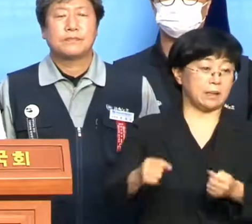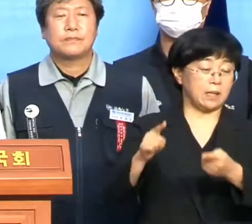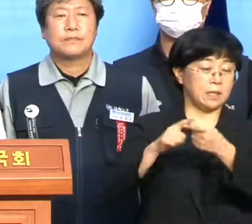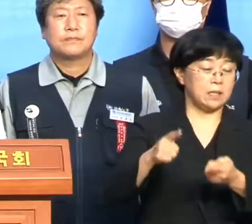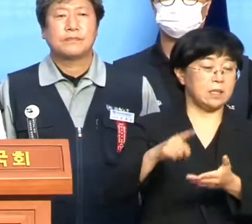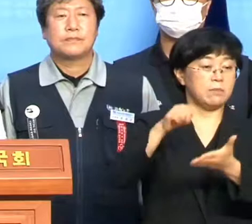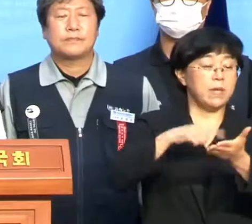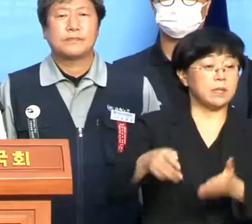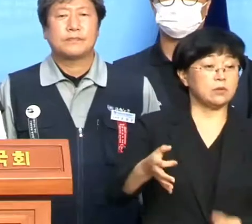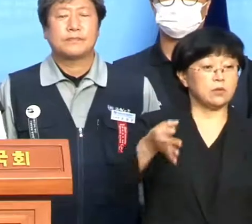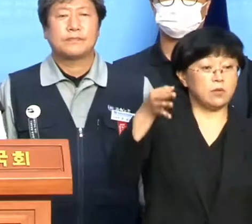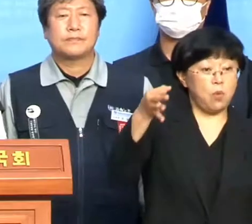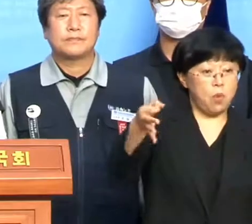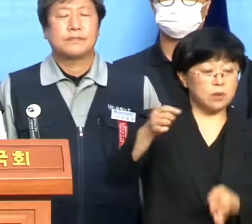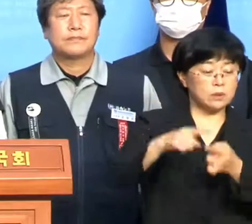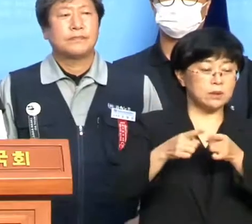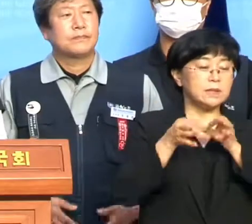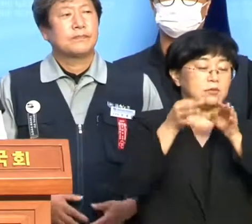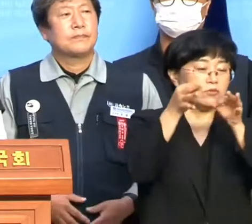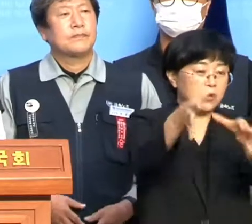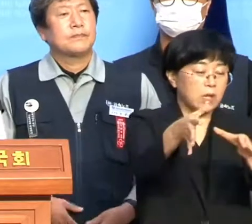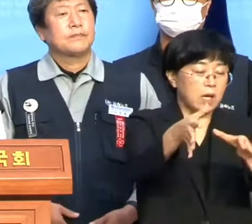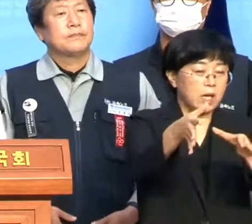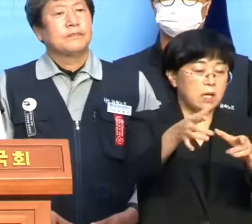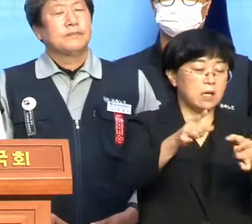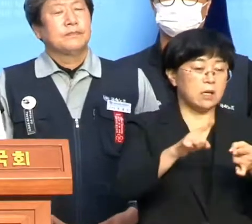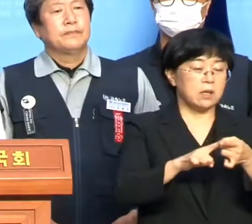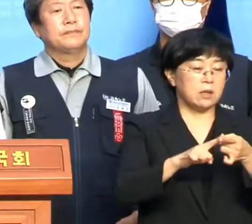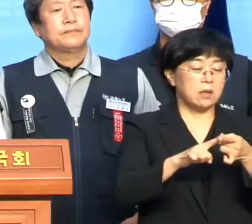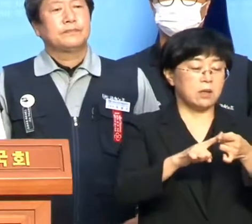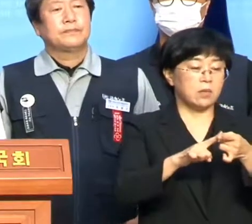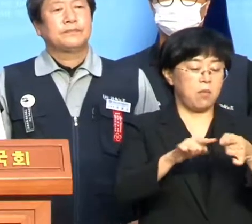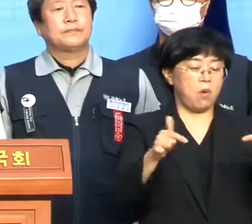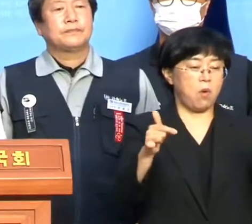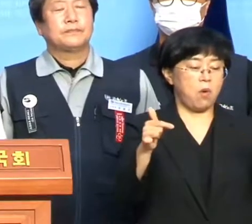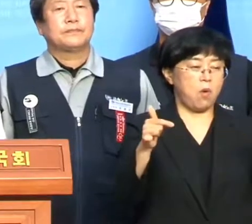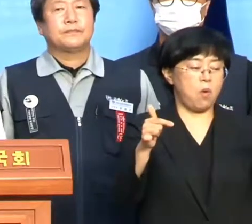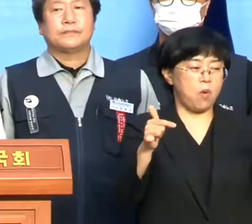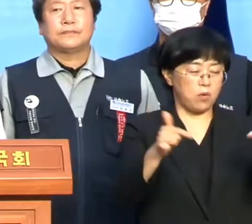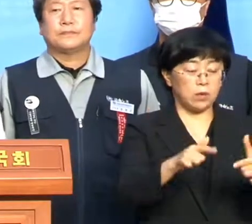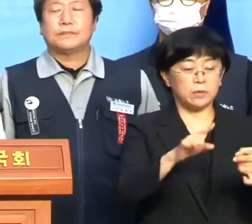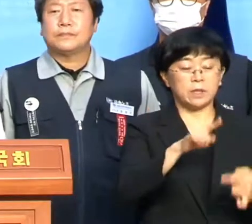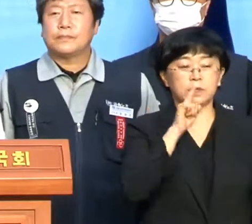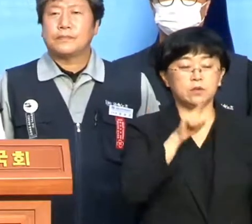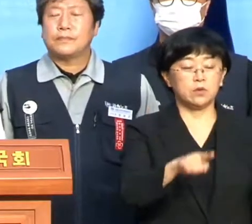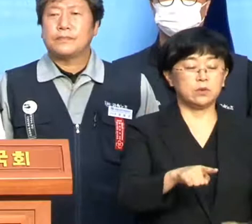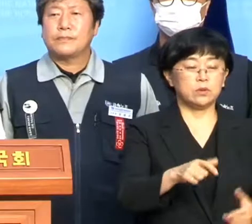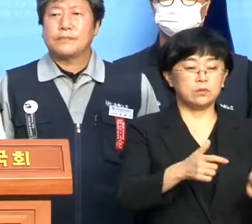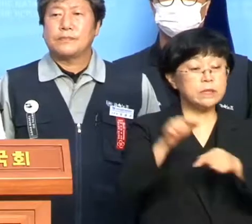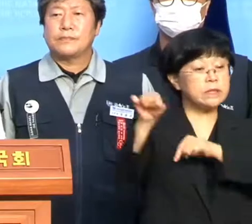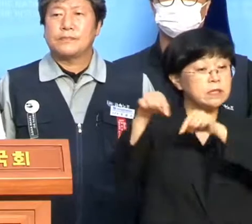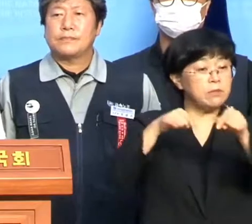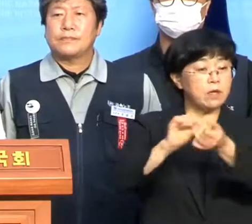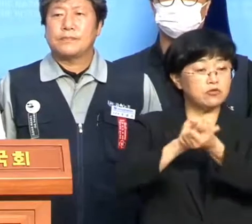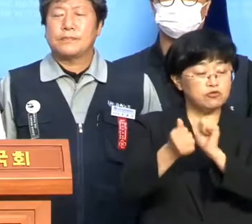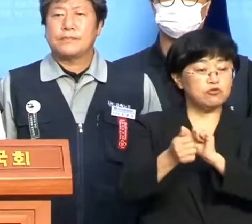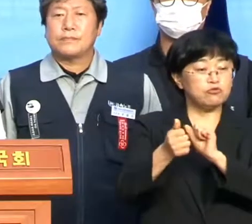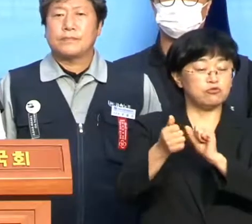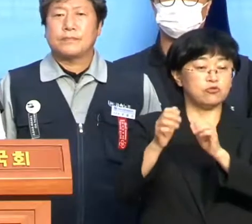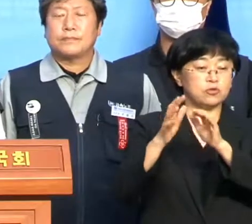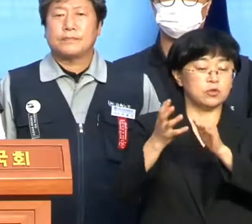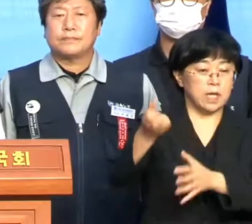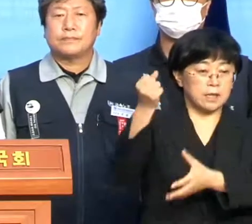유지하면 장기적인 투자에 취약해 진다 는 것이 정설입니다 소수 지배 주주 이익을 위해